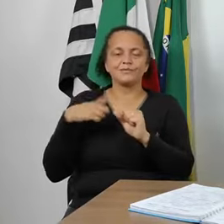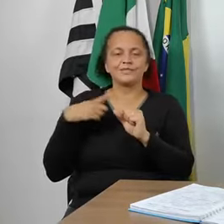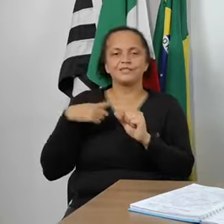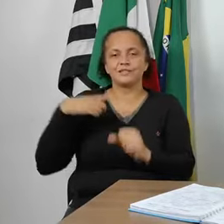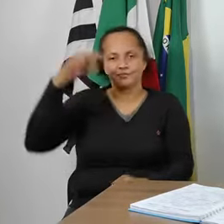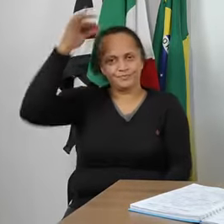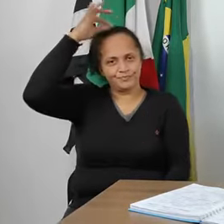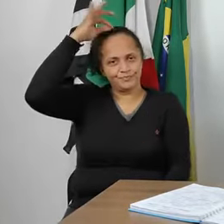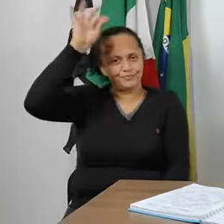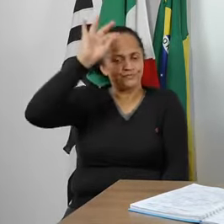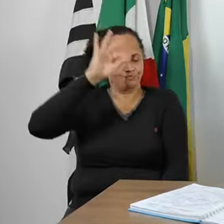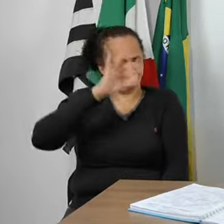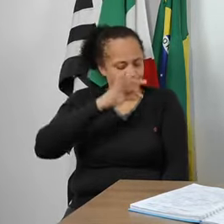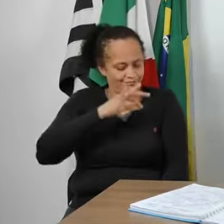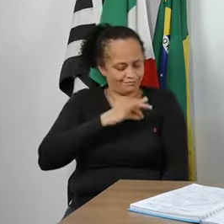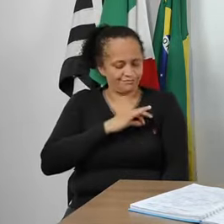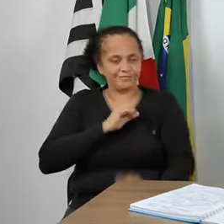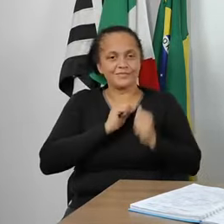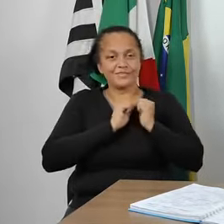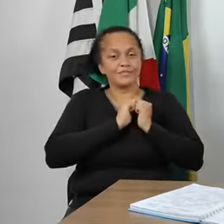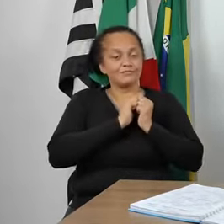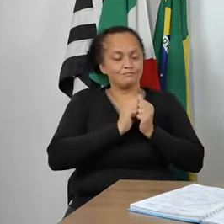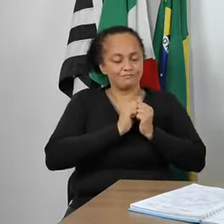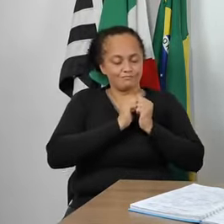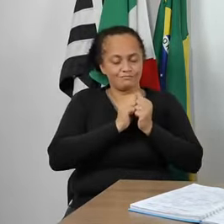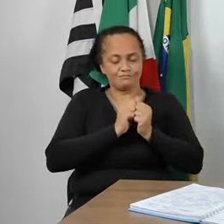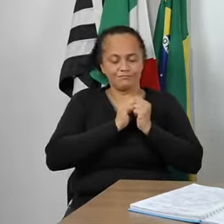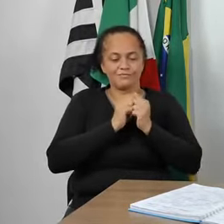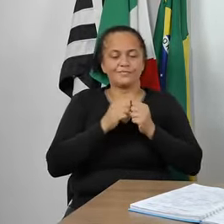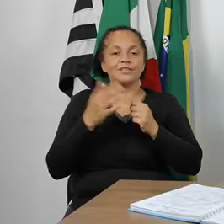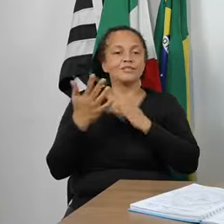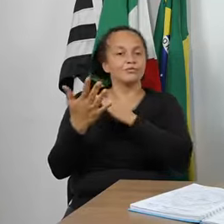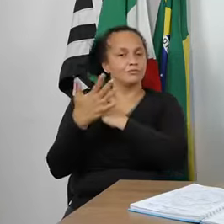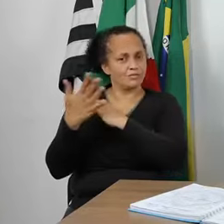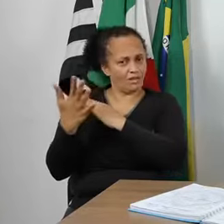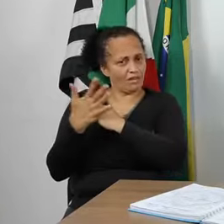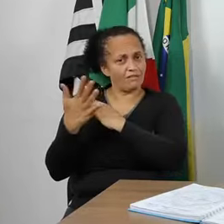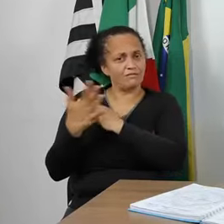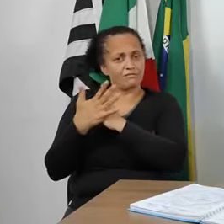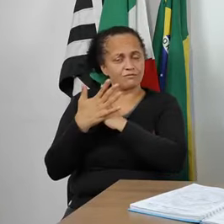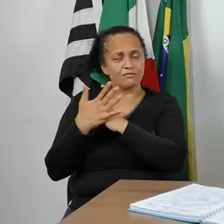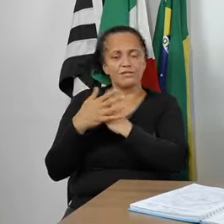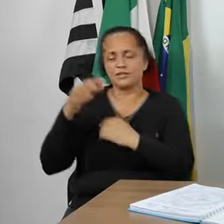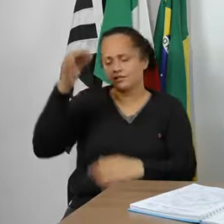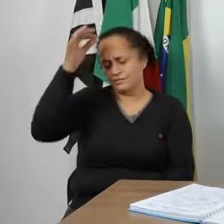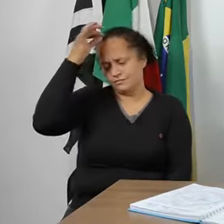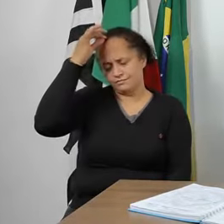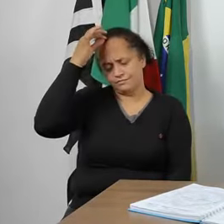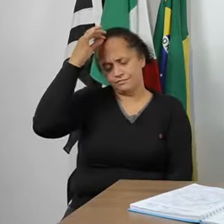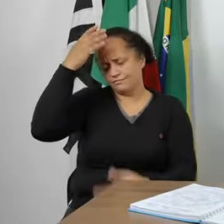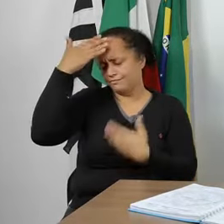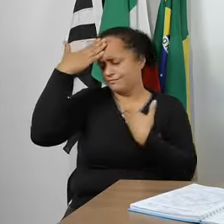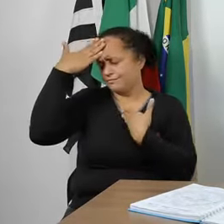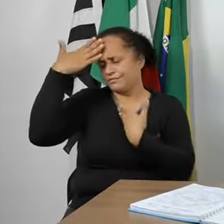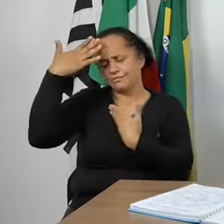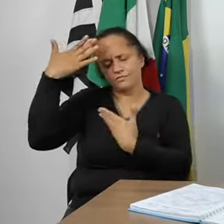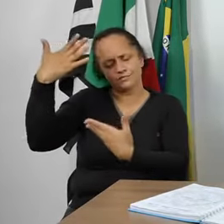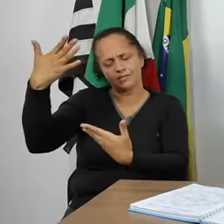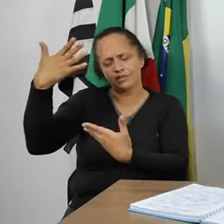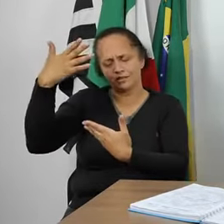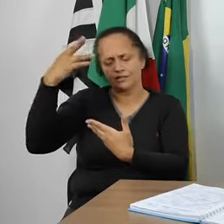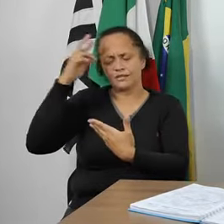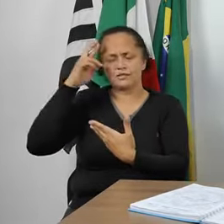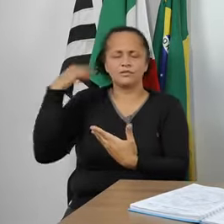Ele está conosco. E é Ele que nos ajuda em nossas fraquezas. Espírito Santo, nós te agradecemos, porque o Senhor é o nosso